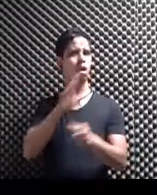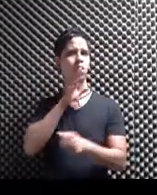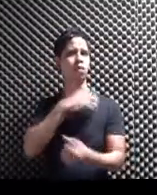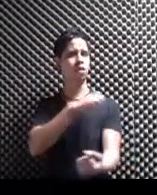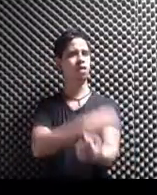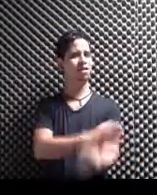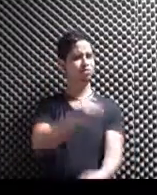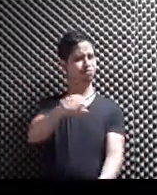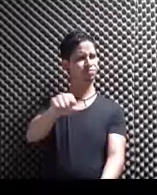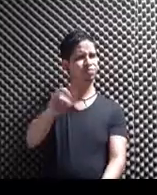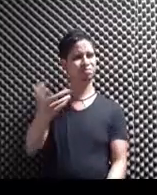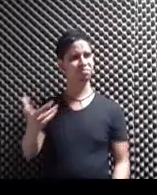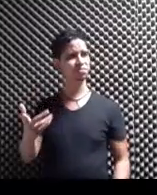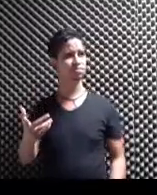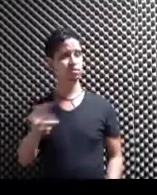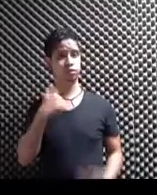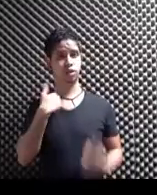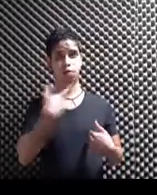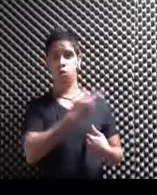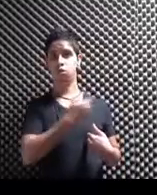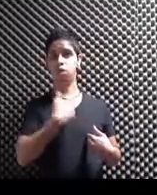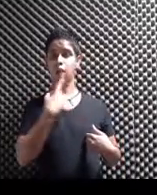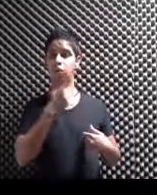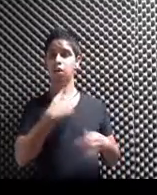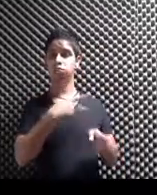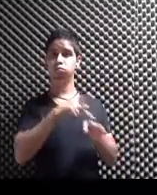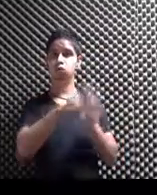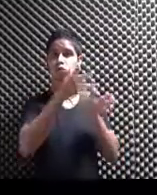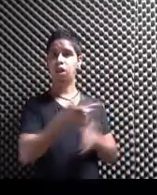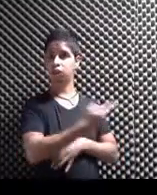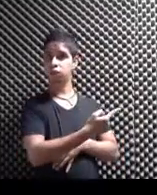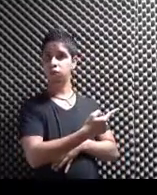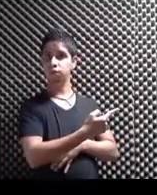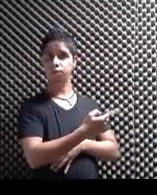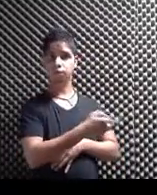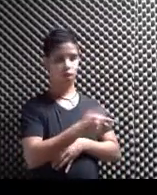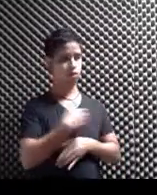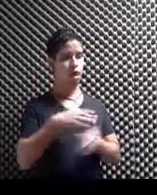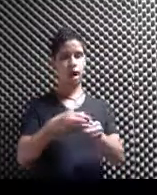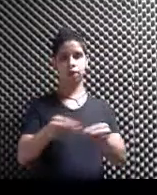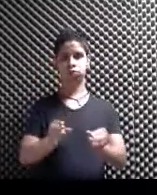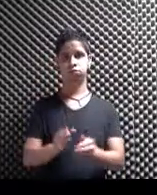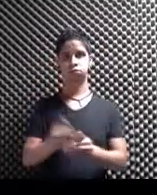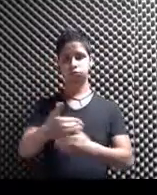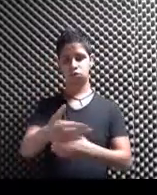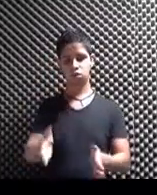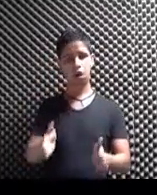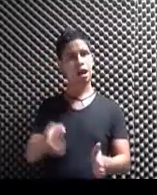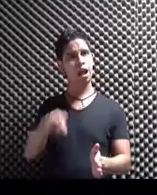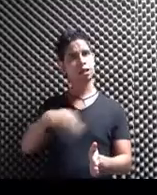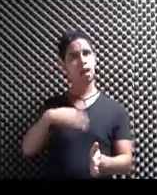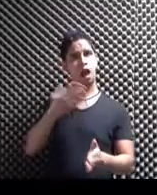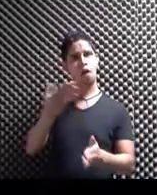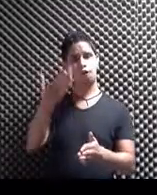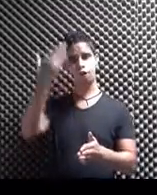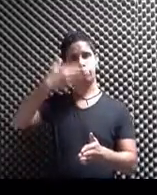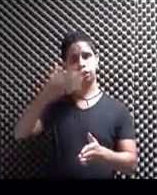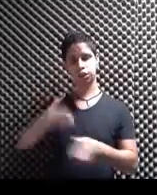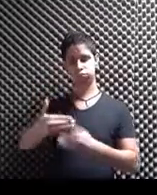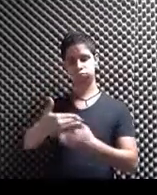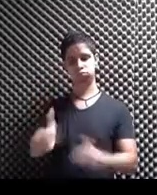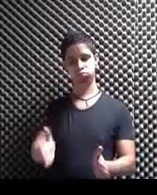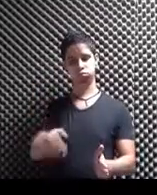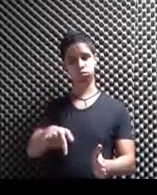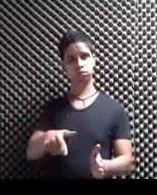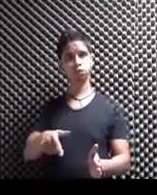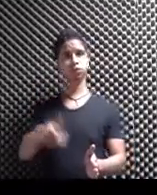Sí Es una persona especialista en eso ¿Qué tú crees? Sí Hay una cajita de lo más chévere al frente nuestro Y pues nada ¿Verdad?